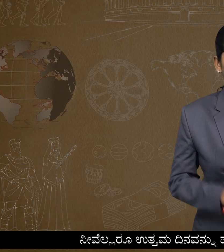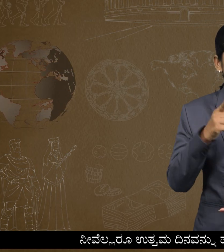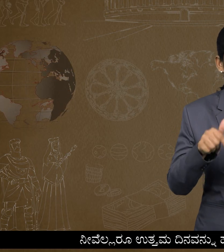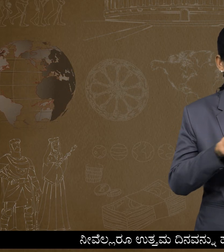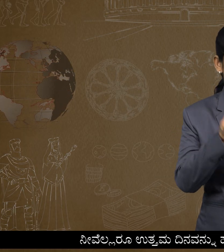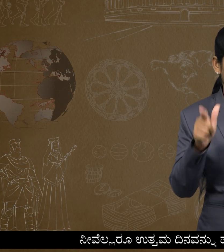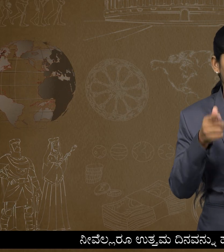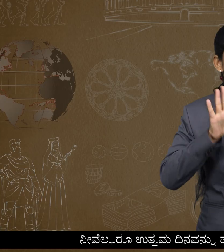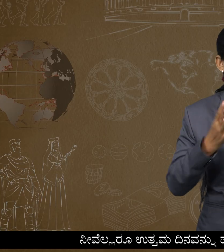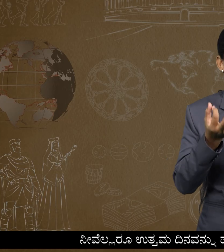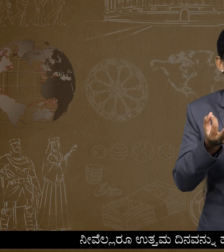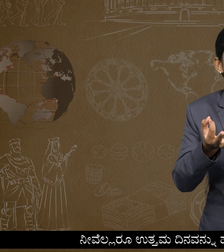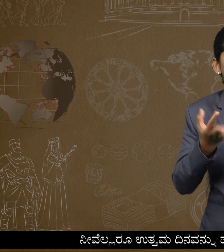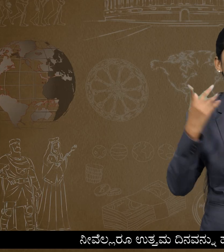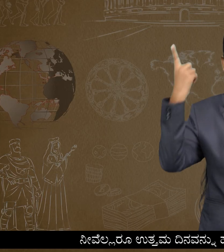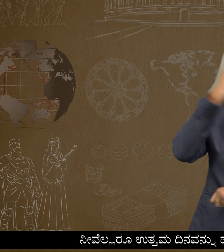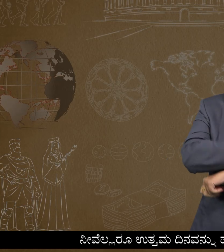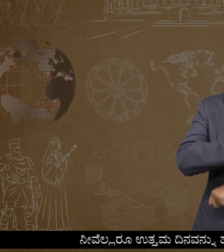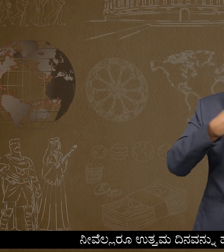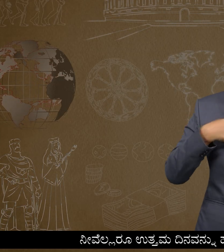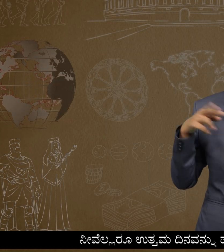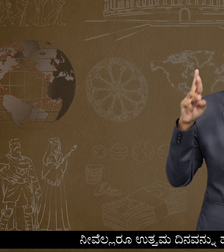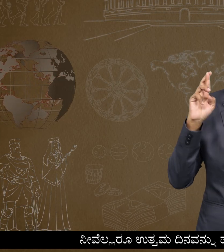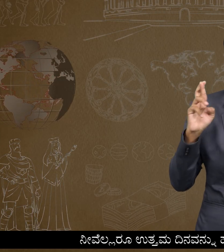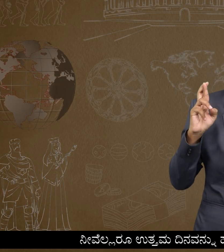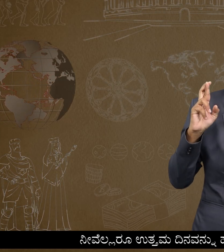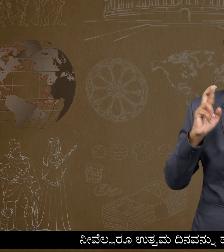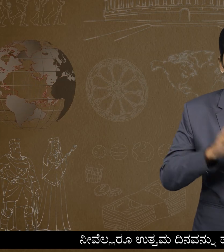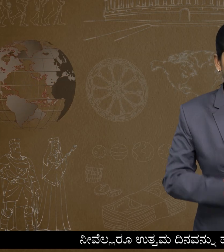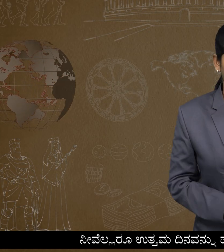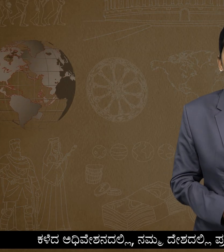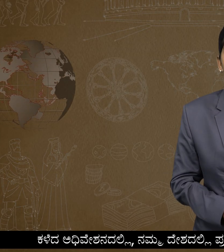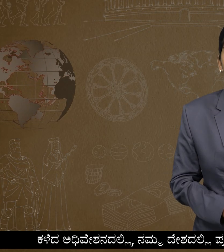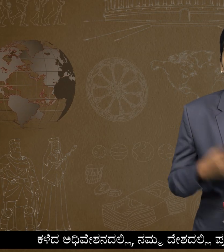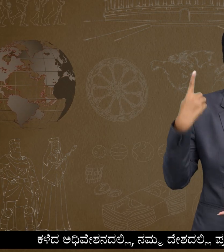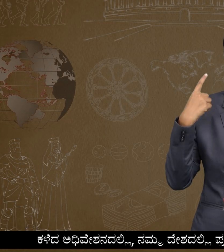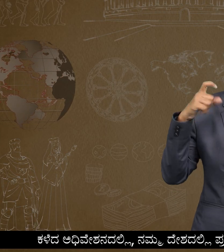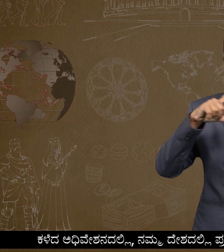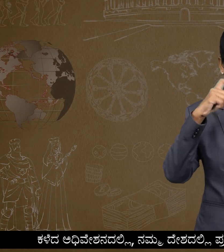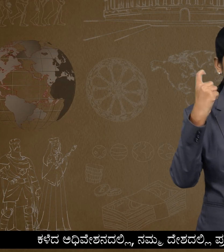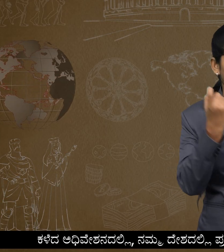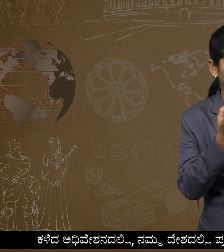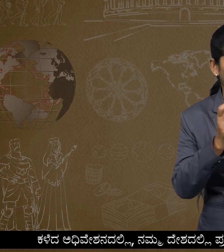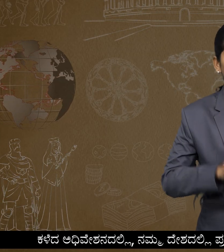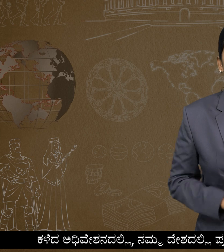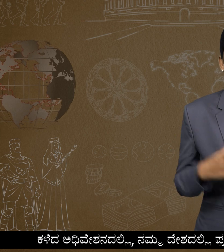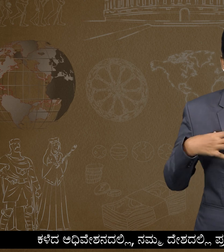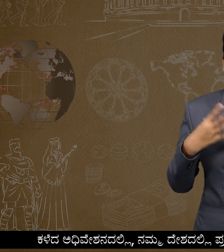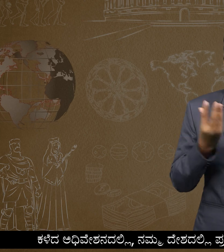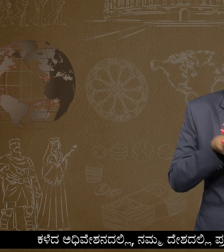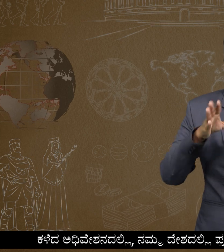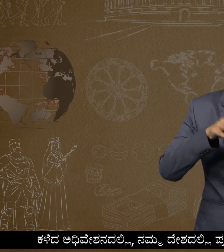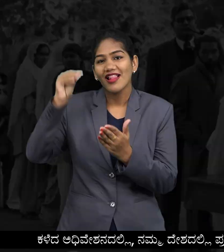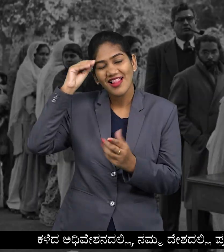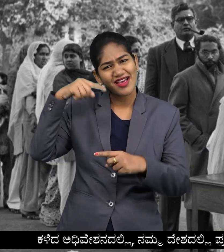ನೀವೆಲ್ಲರೂ ಉತ್ತಮ ದಿನವನ್ನು ಹೊಂದಿದ್ದೀರಿ ಎಂದು ನಾನು ಭಾವಿಸುತ್ತೇನೆ. ಕಳೆದ ಅಧಿವೇಶನದಲ್ಲಿ ನಮ್ಮ